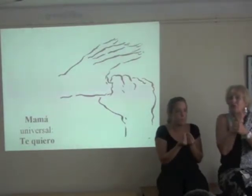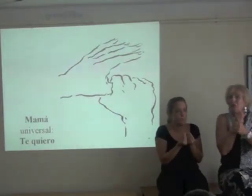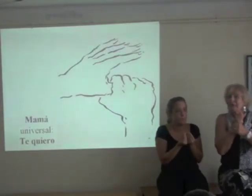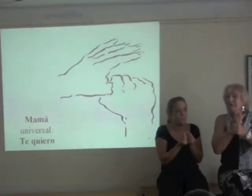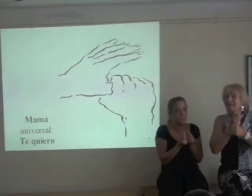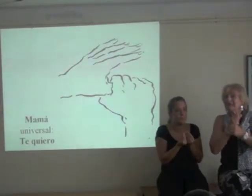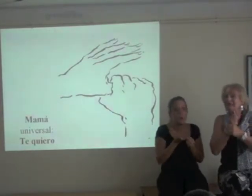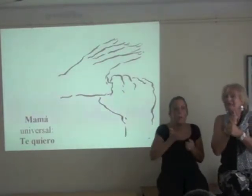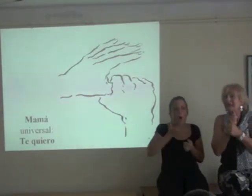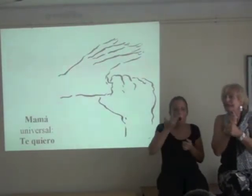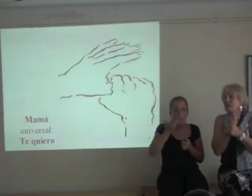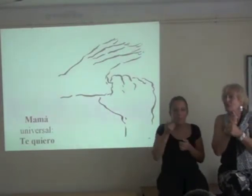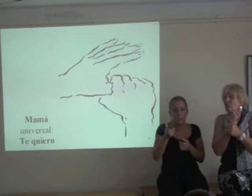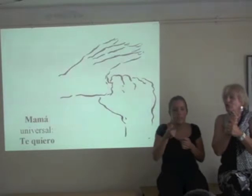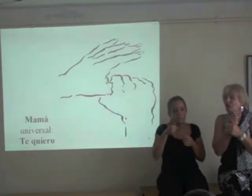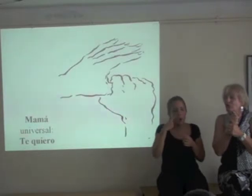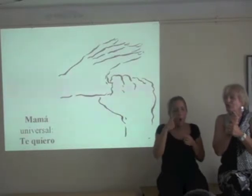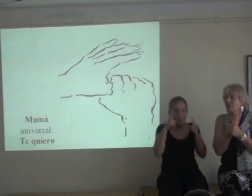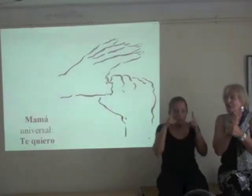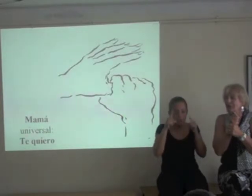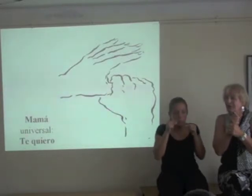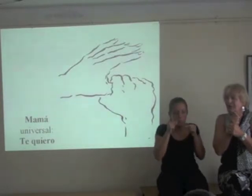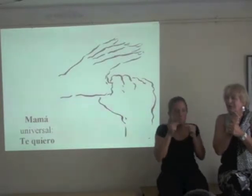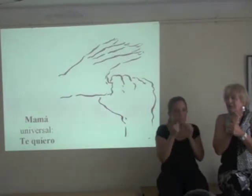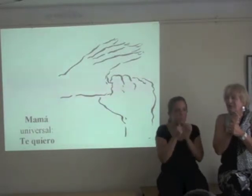Los oyentes, cierran los ojos.